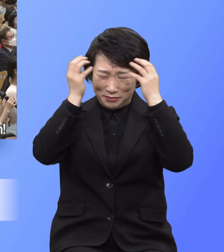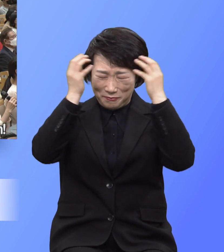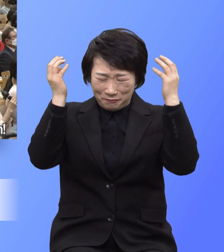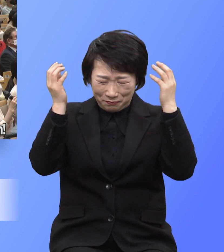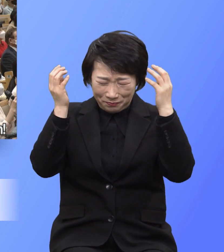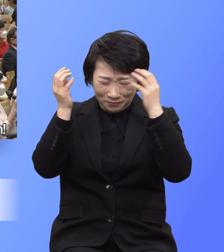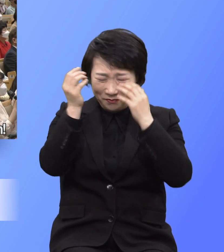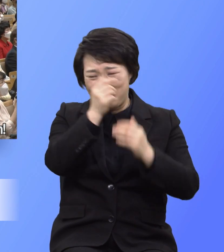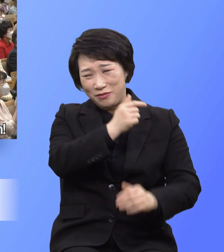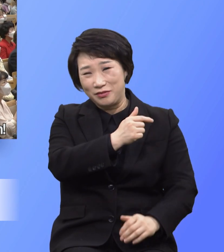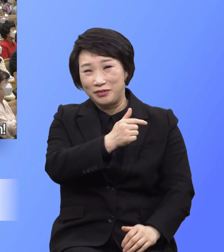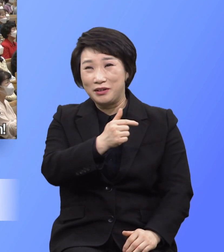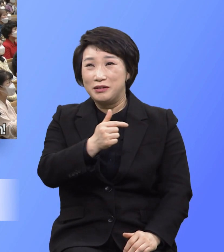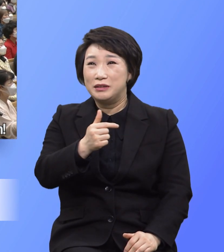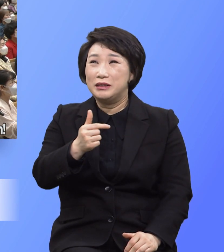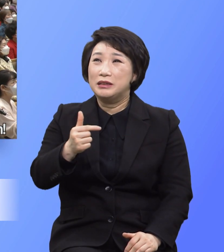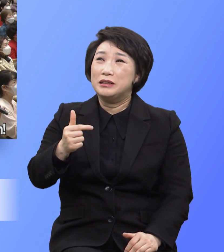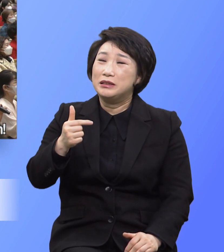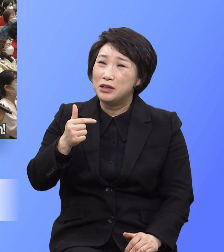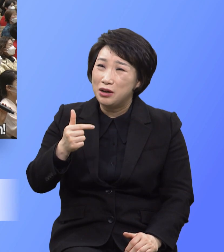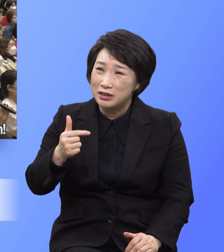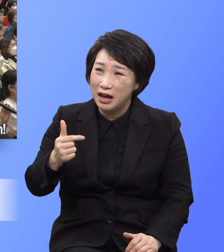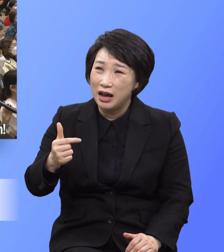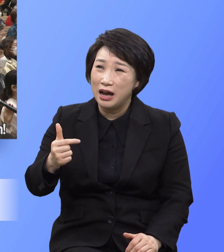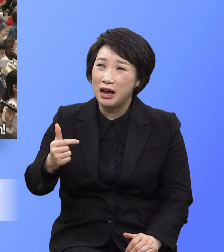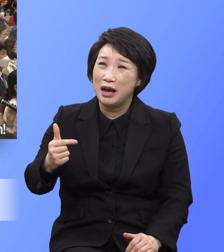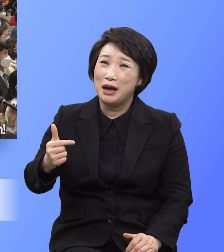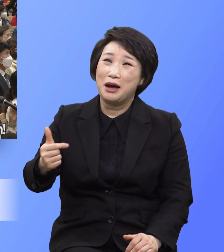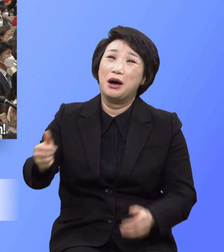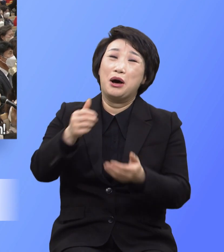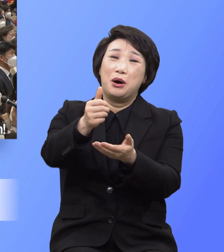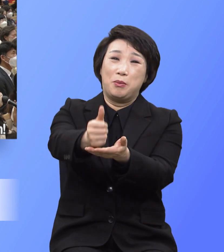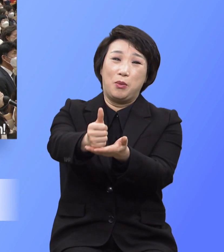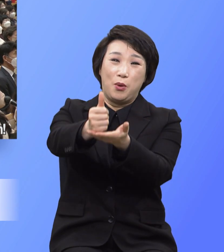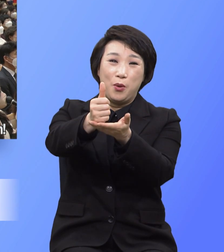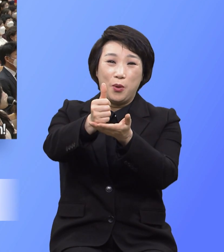받은 고난 그셔라